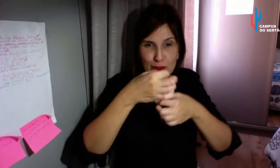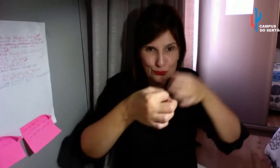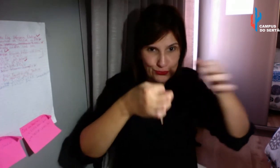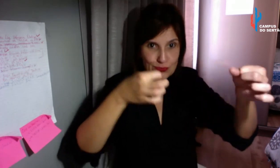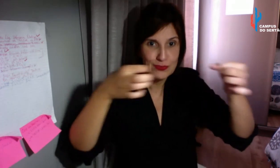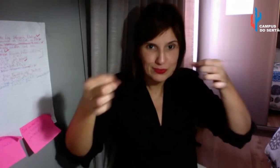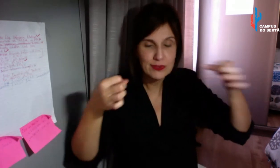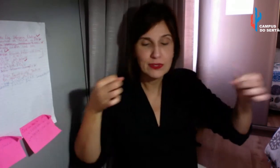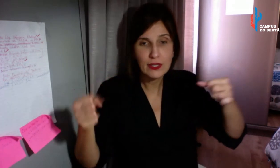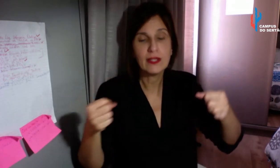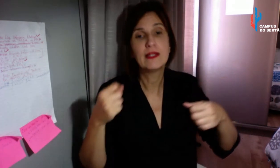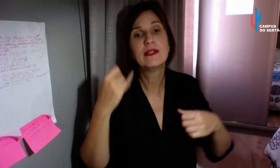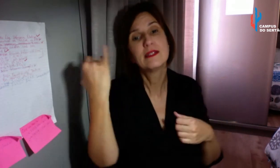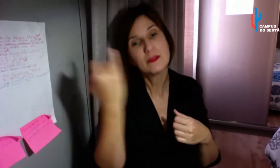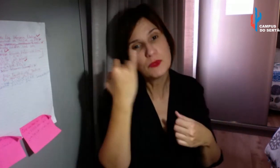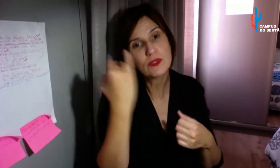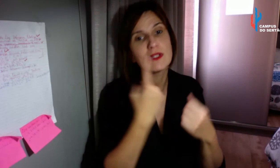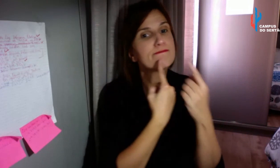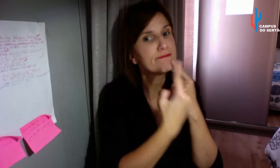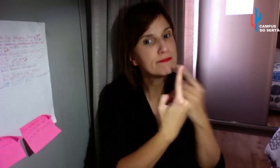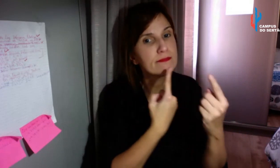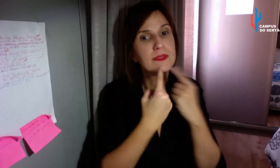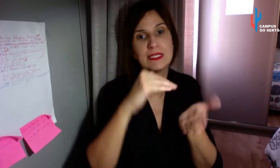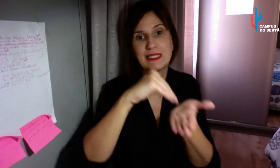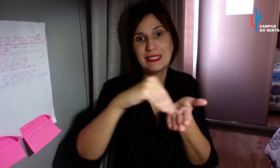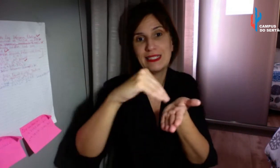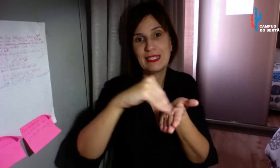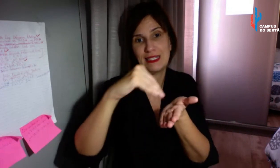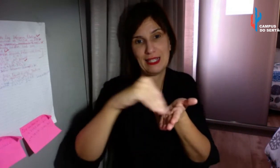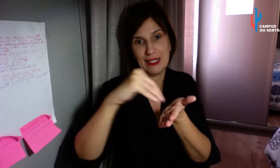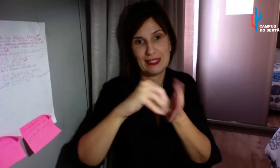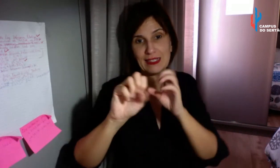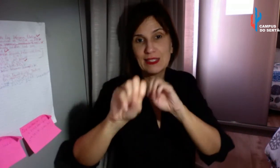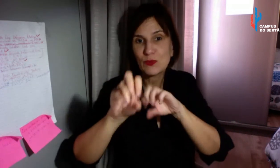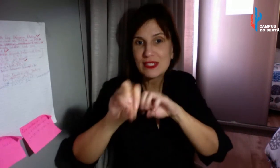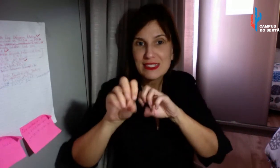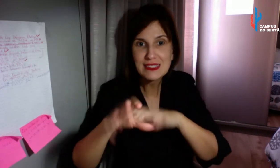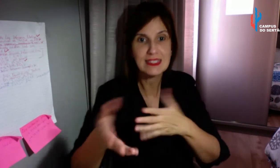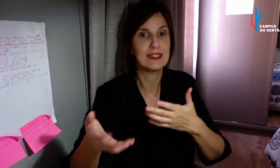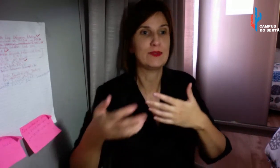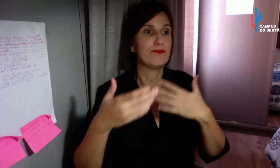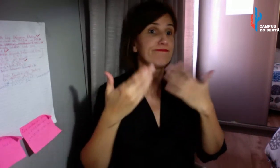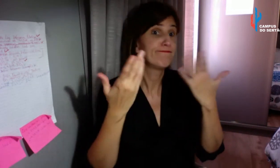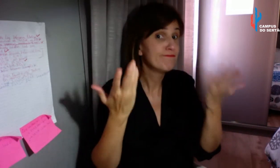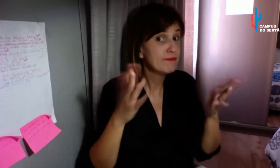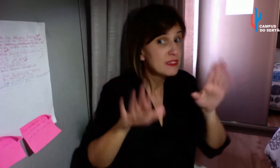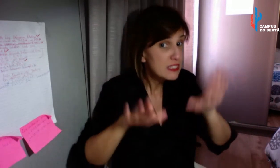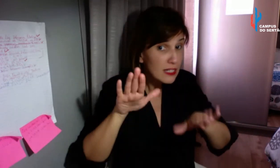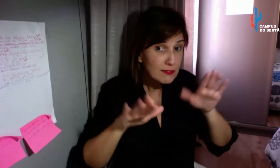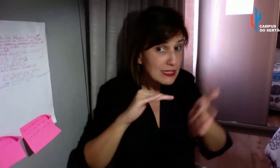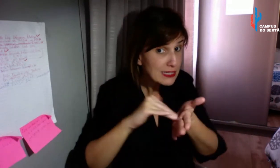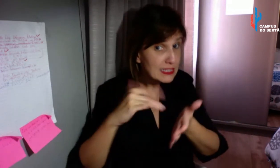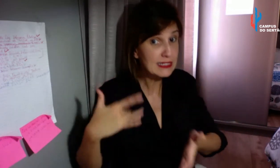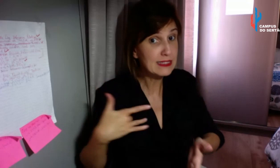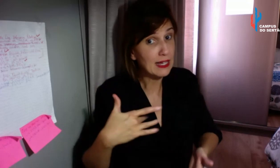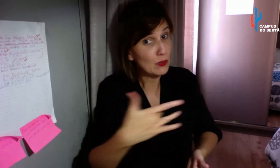Pois bem, as cidades de interior realmente são um grande desafio e há um diálogo